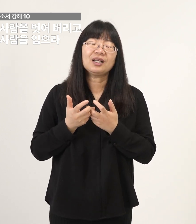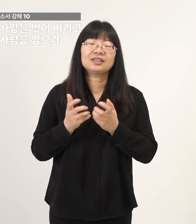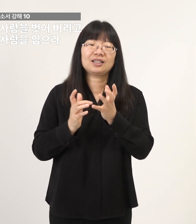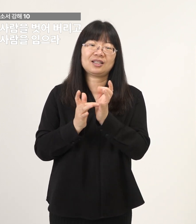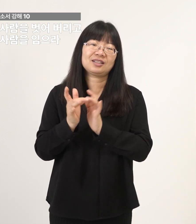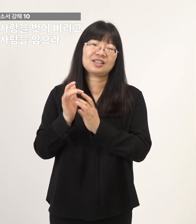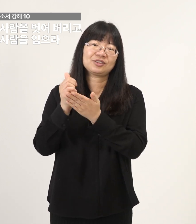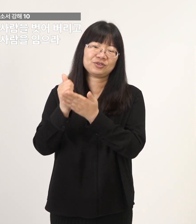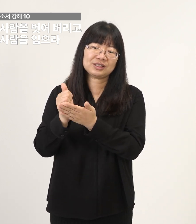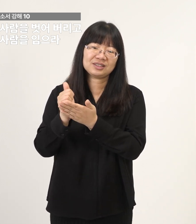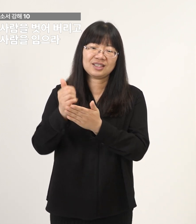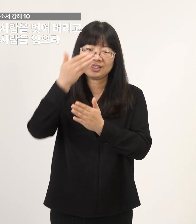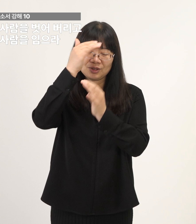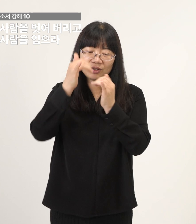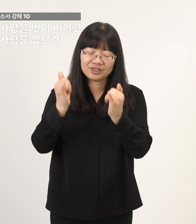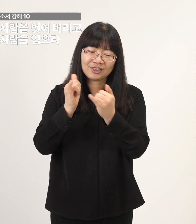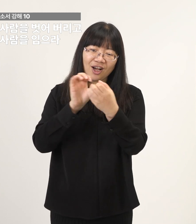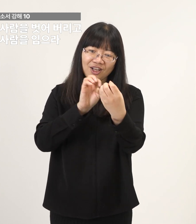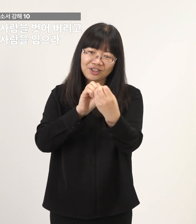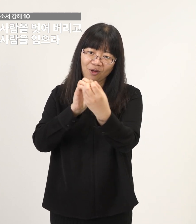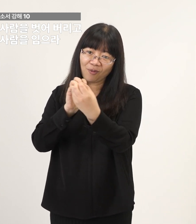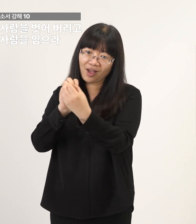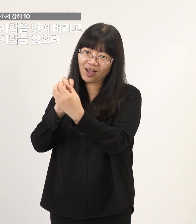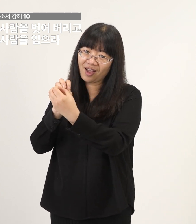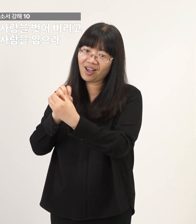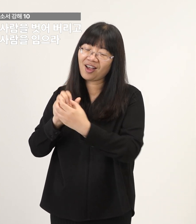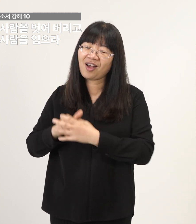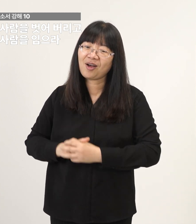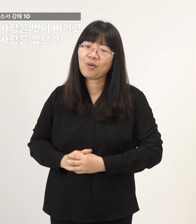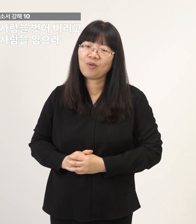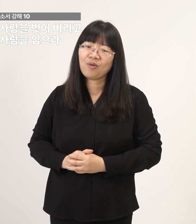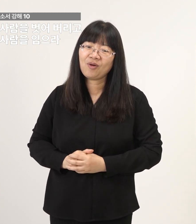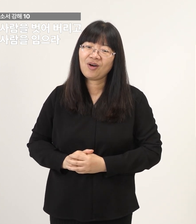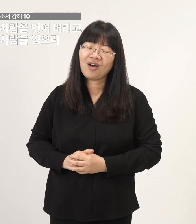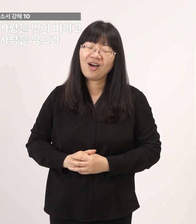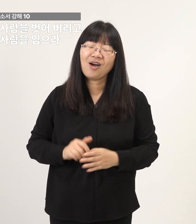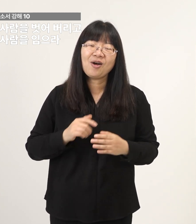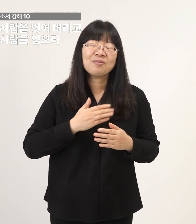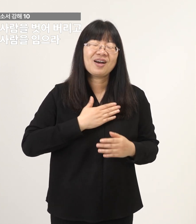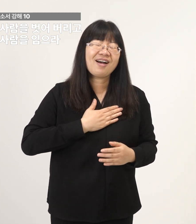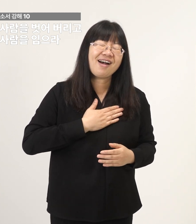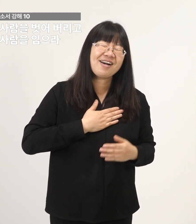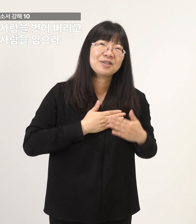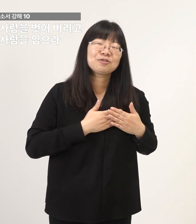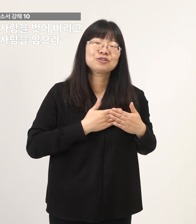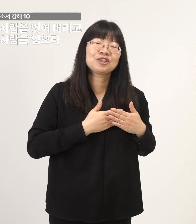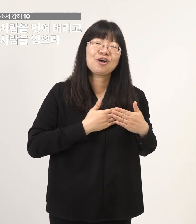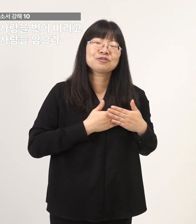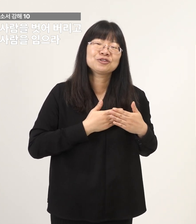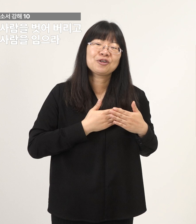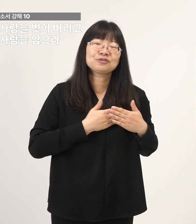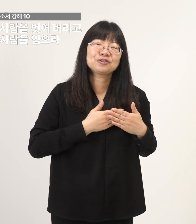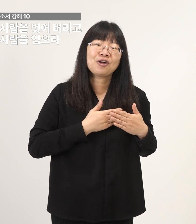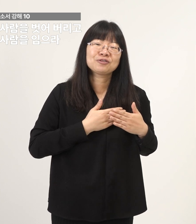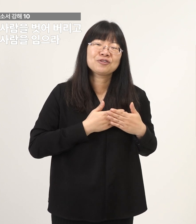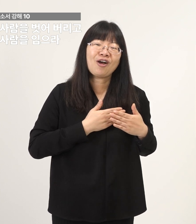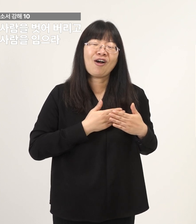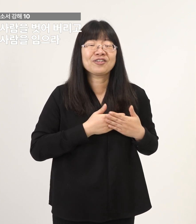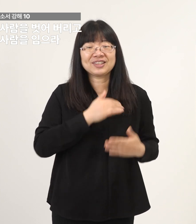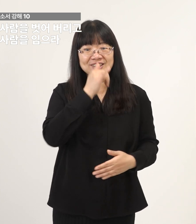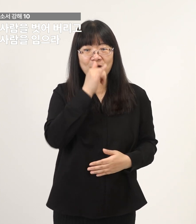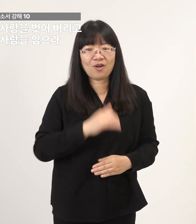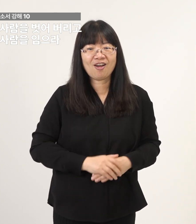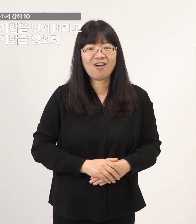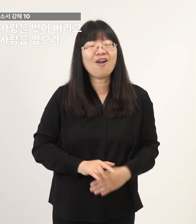그리스도인과 청년들과 만나서 얘기를 해보면 막 가슴이 뛰어요. 야, 그래 이거지. 야,